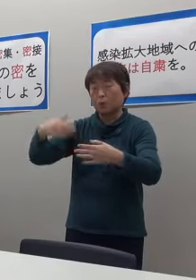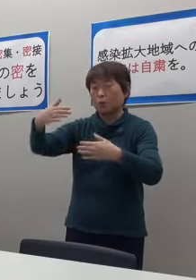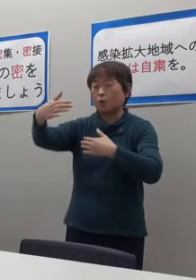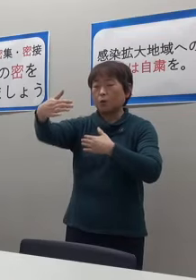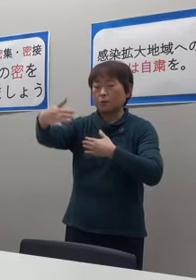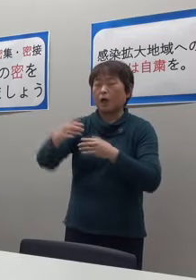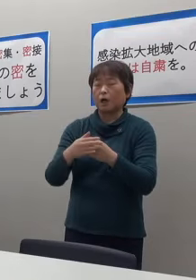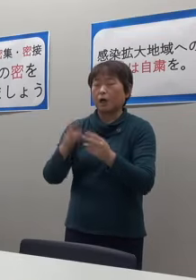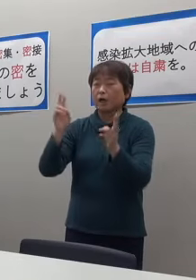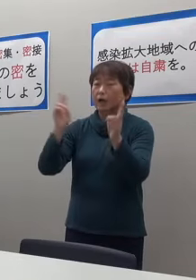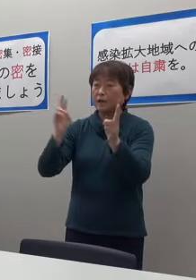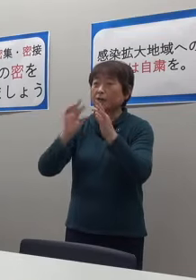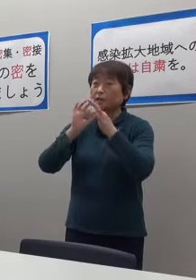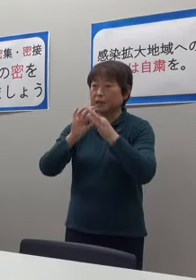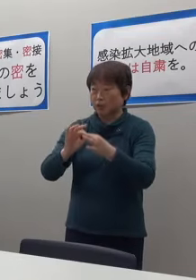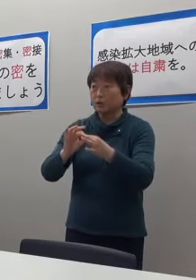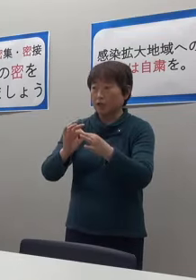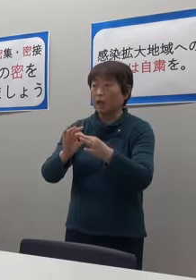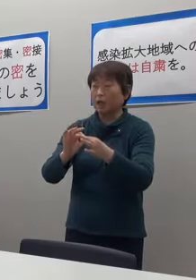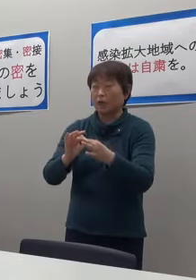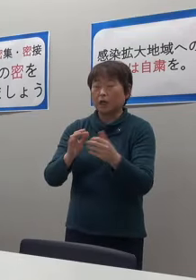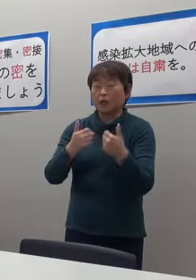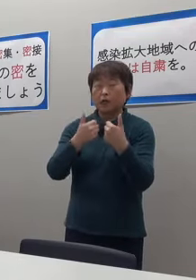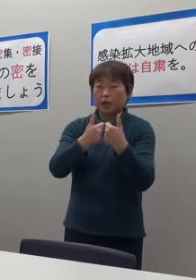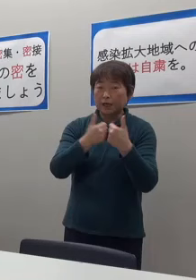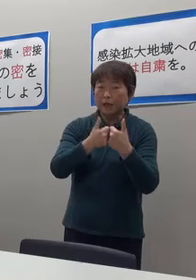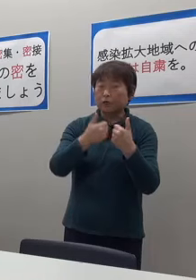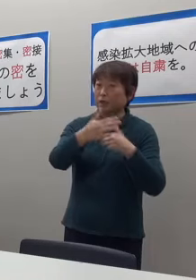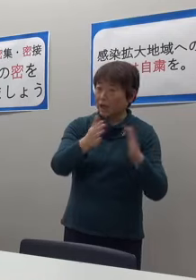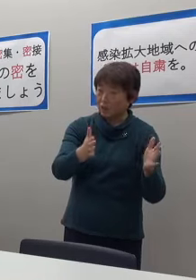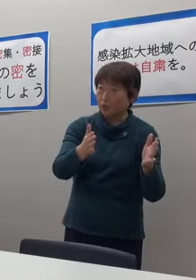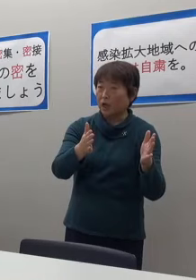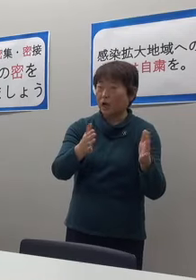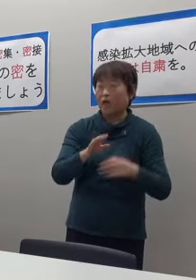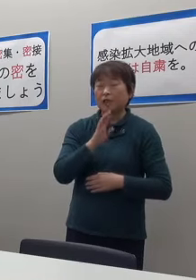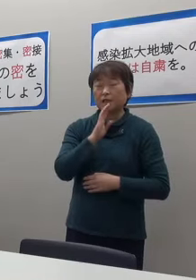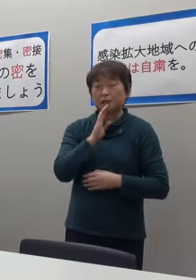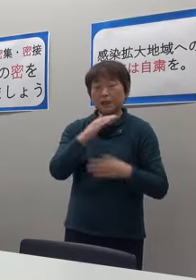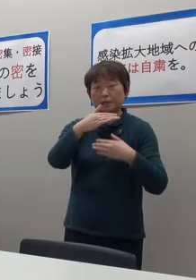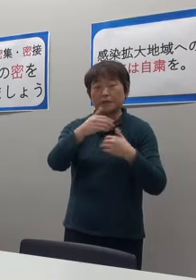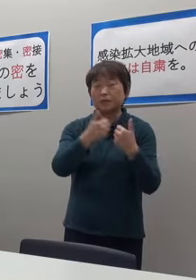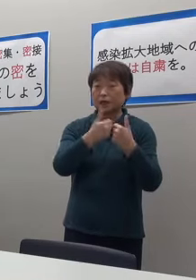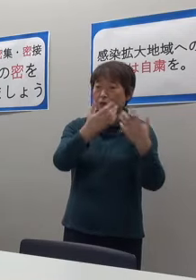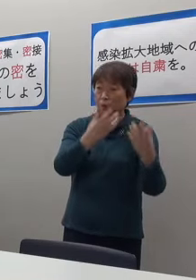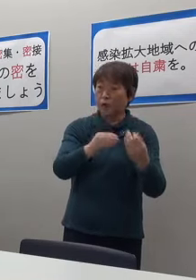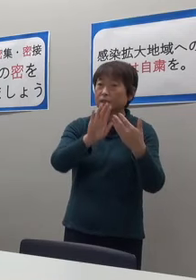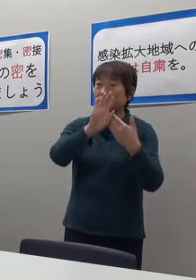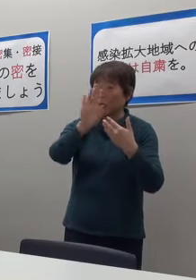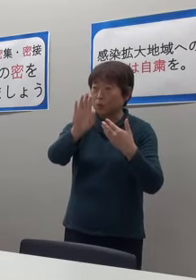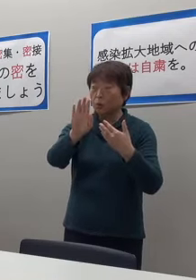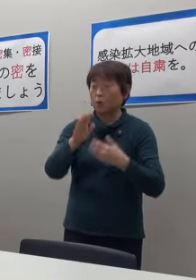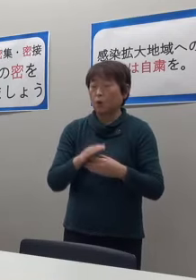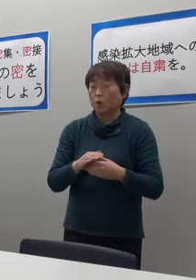会社ですので、例えばこうミーティングとかですね、したりとか、あとは実際にそのミーティングが終わった後にいろんな、まあ、現場ってあると思